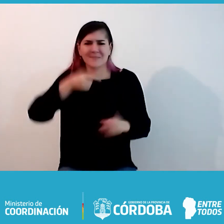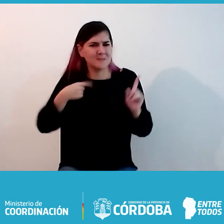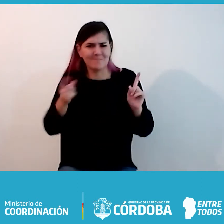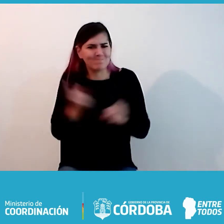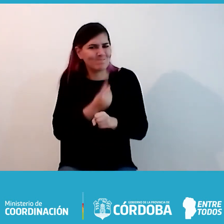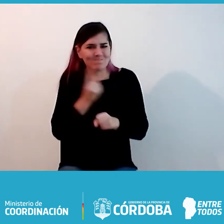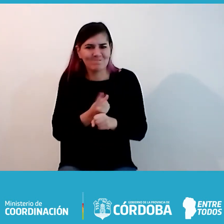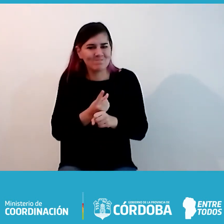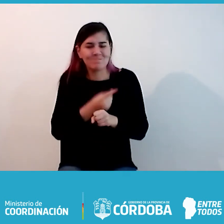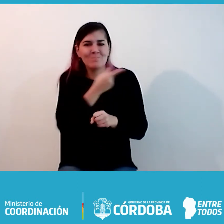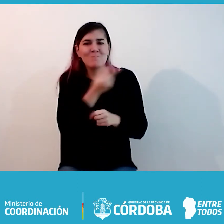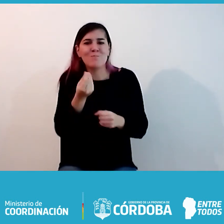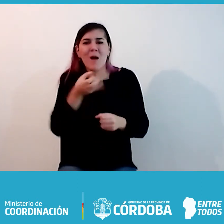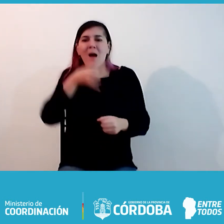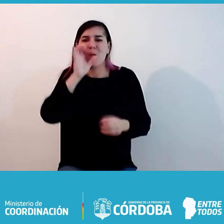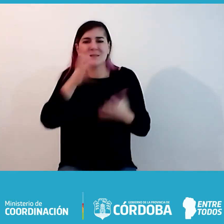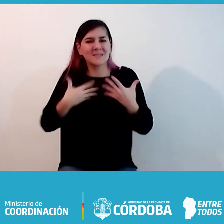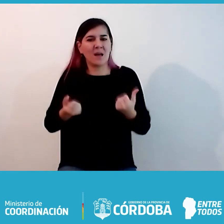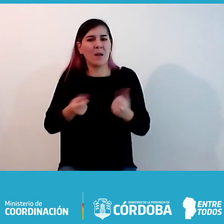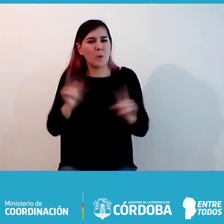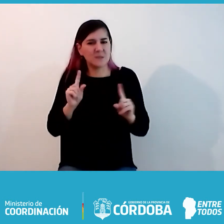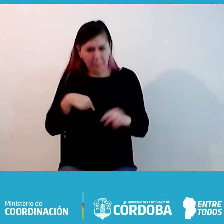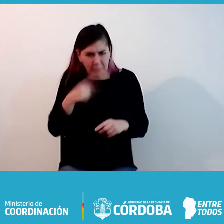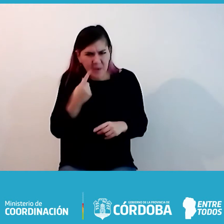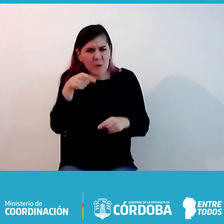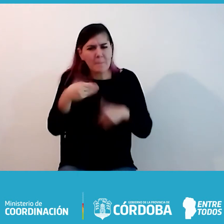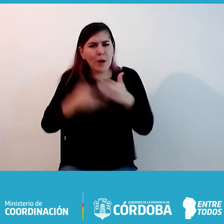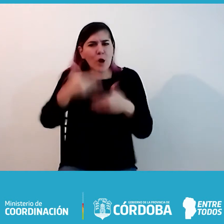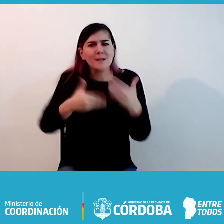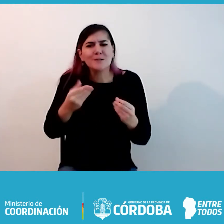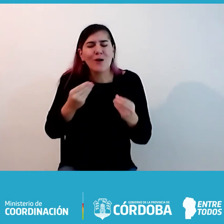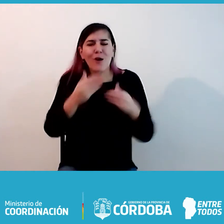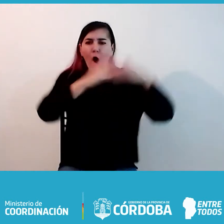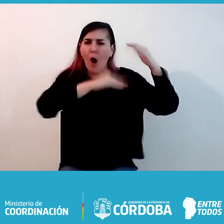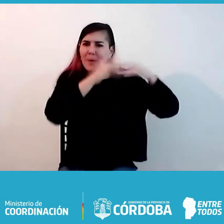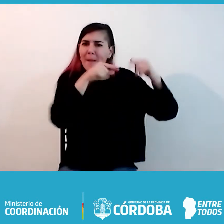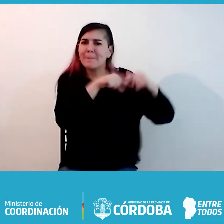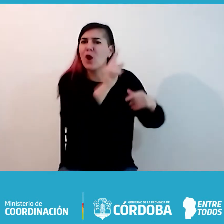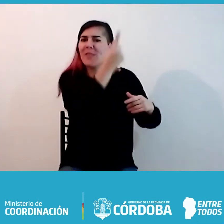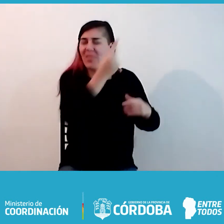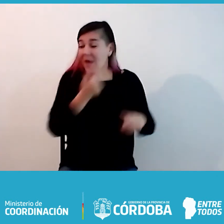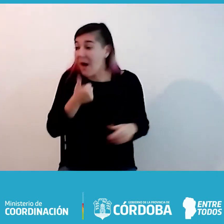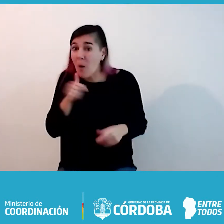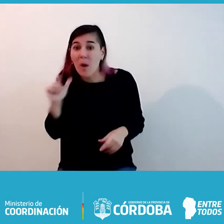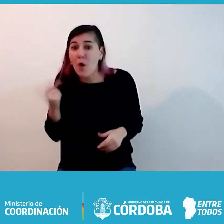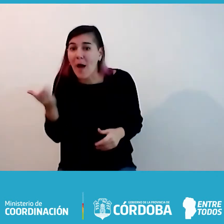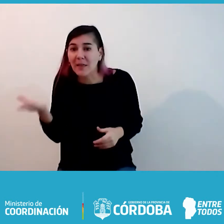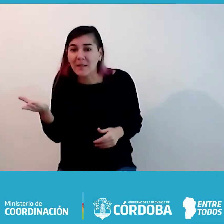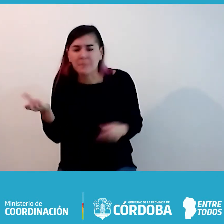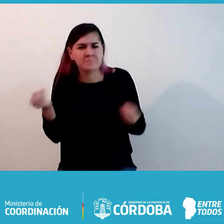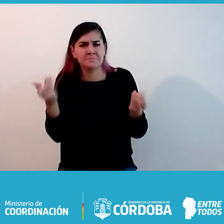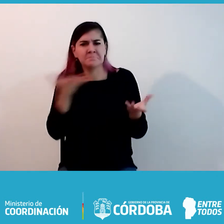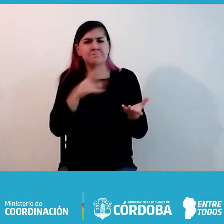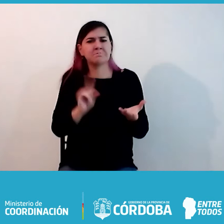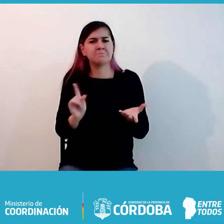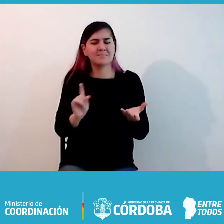por no ser potable. Se pregunta si esto es progreso. ¿Esta obra es una prioridad? Cuando no hay agua potable, cuestiona. Esta obra